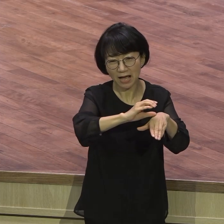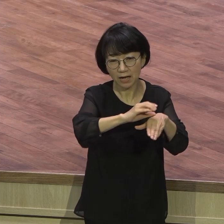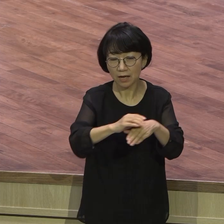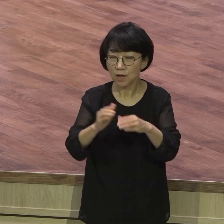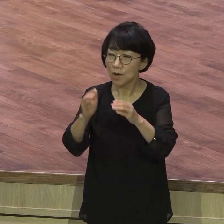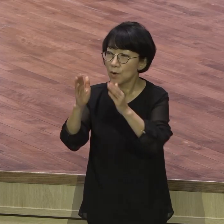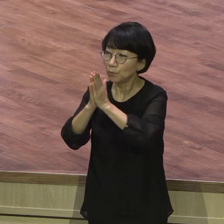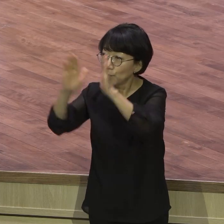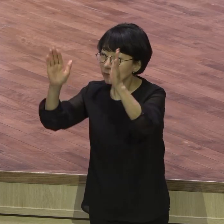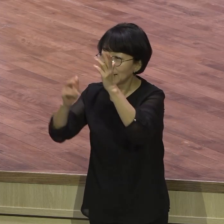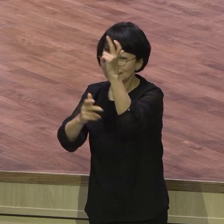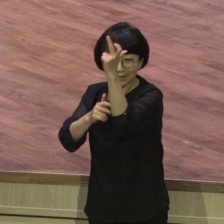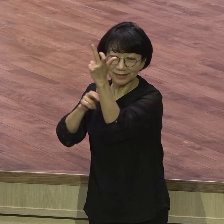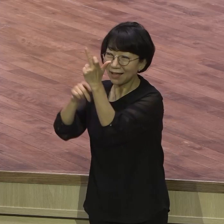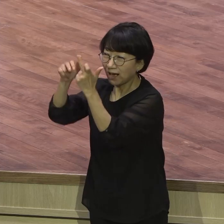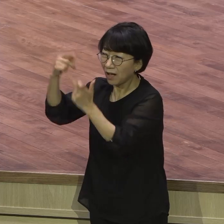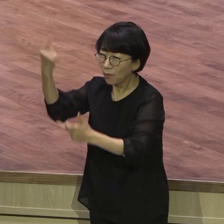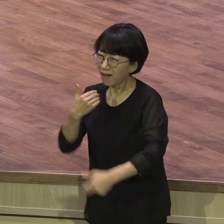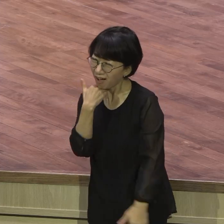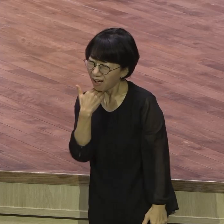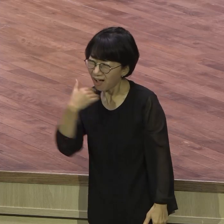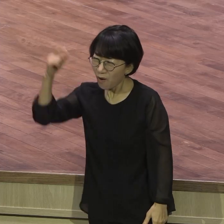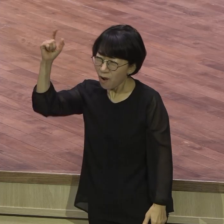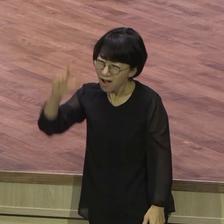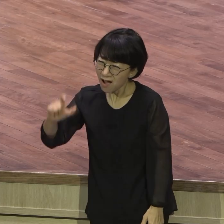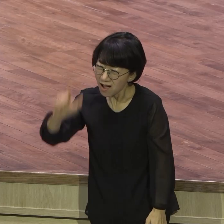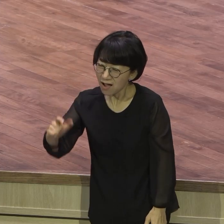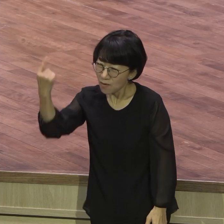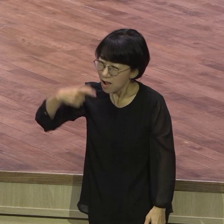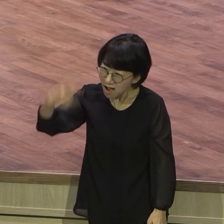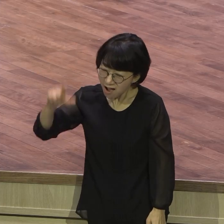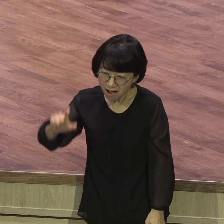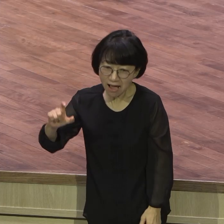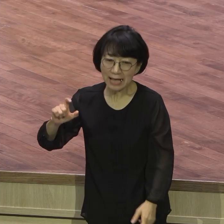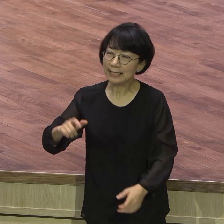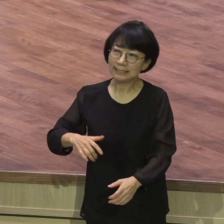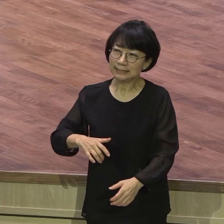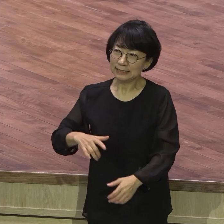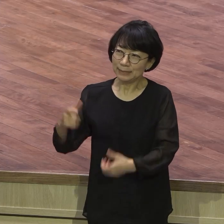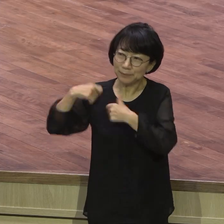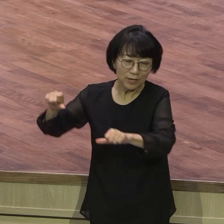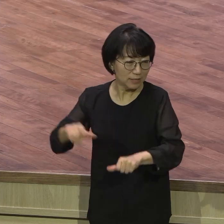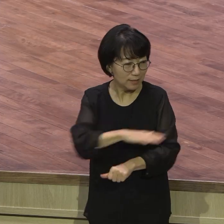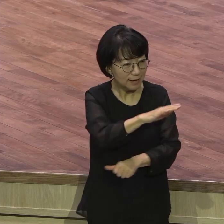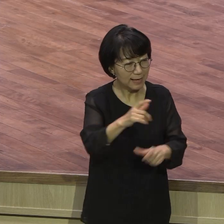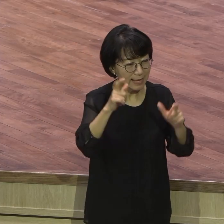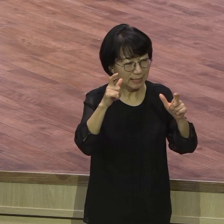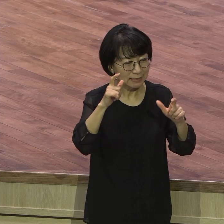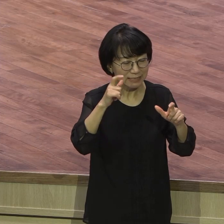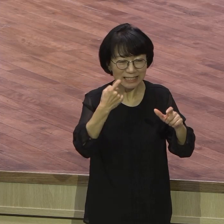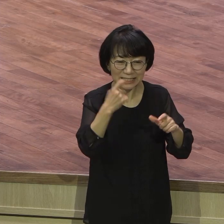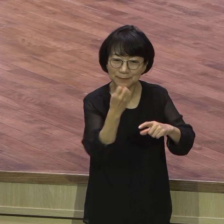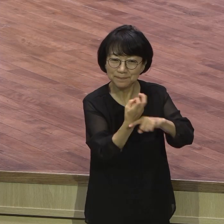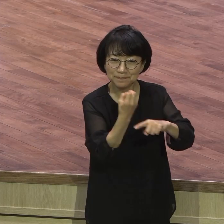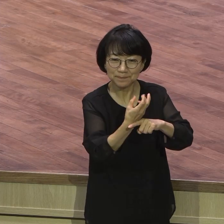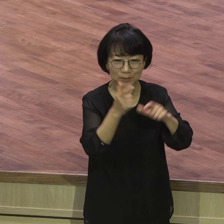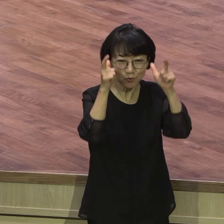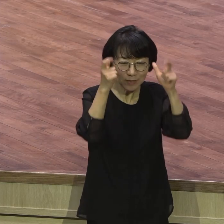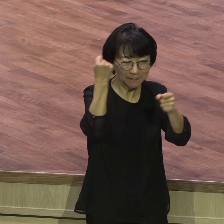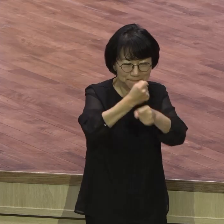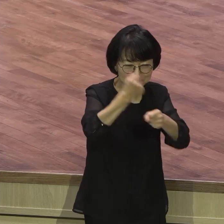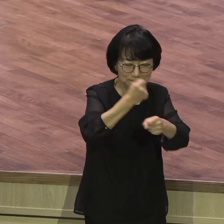금송화지 만들어가 금송화지가 우리를 인도했고 인도할 거라고 이따구 짓을 해요 홍역 가는